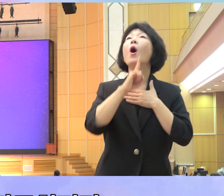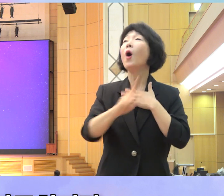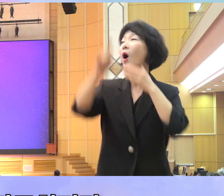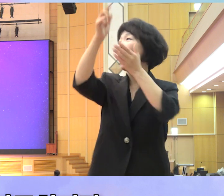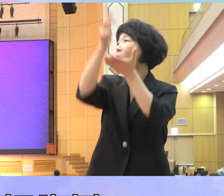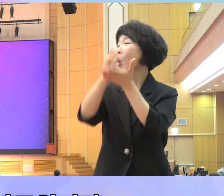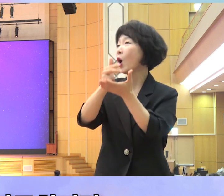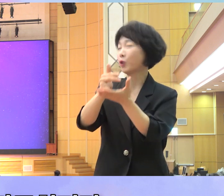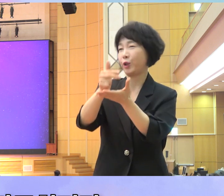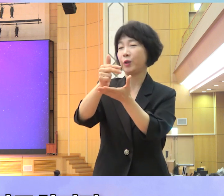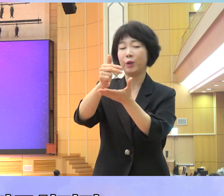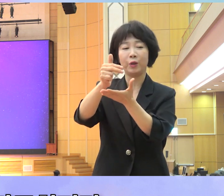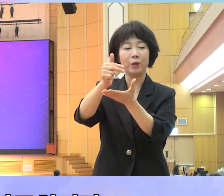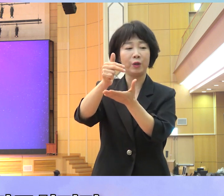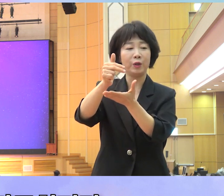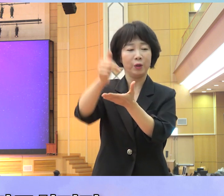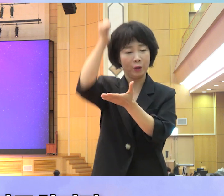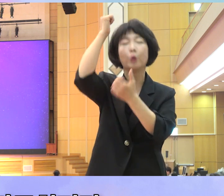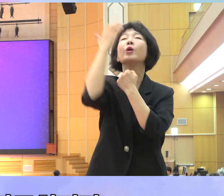오